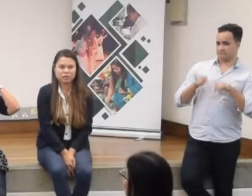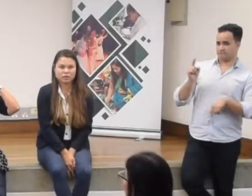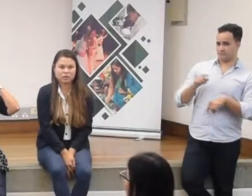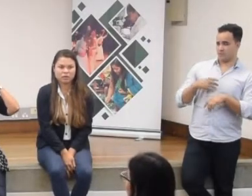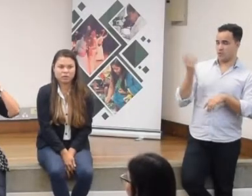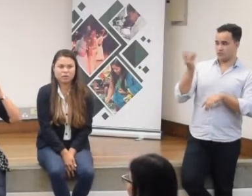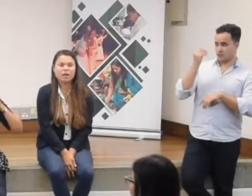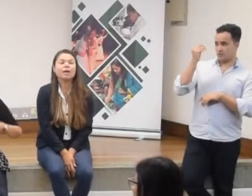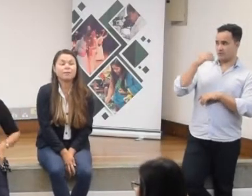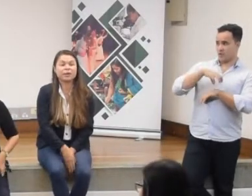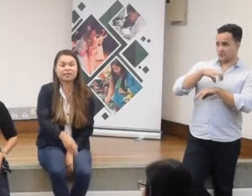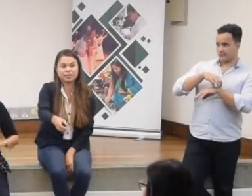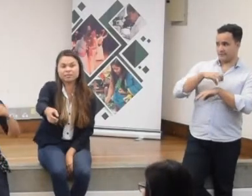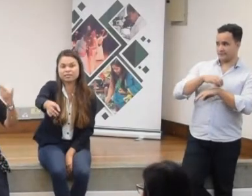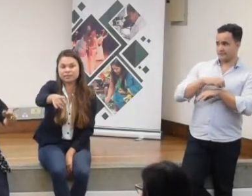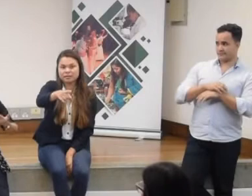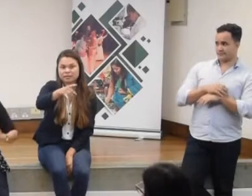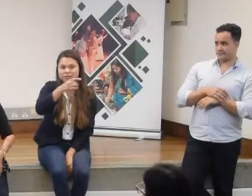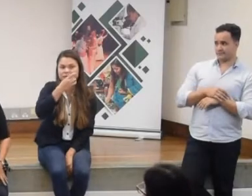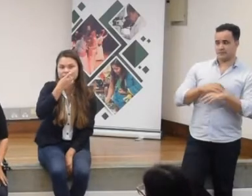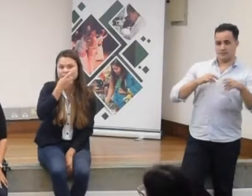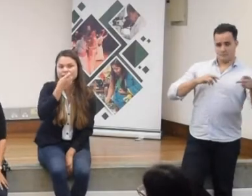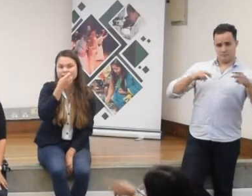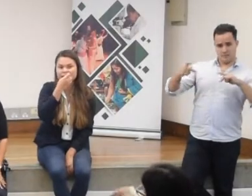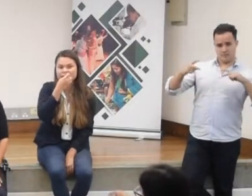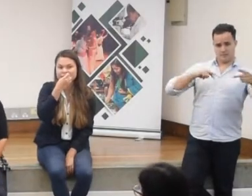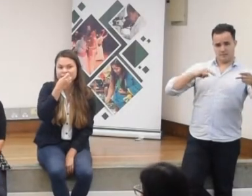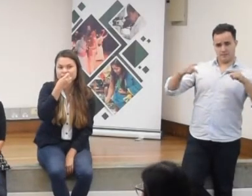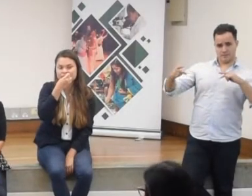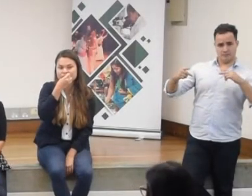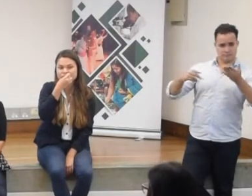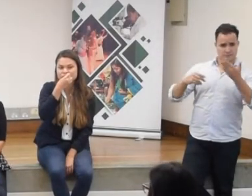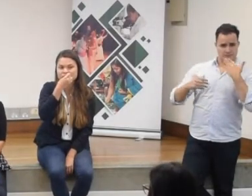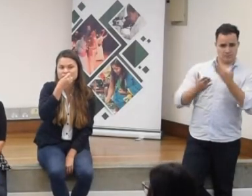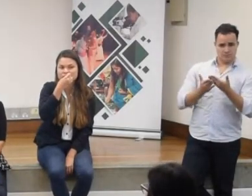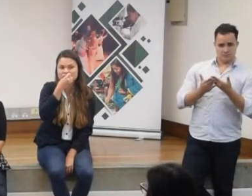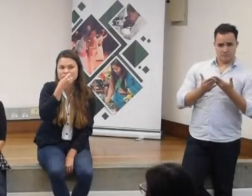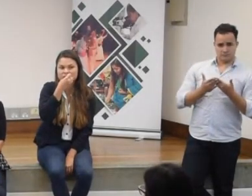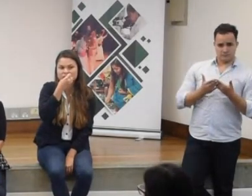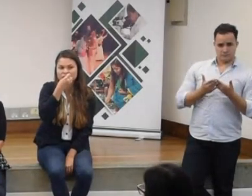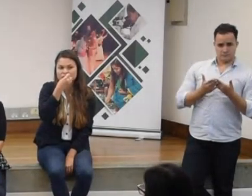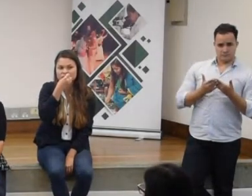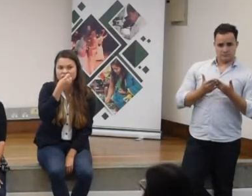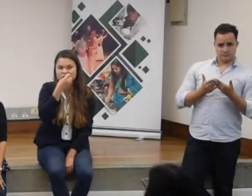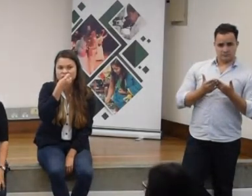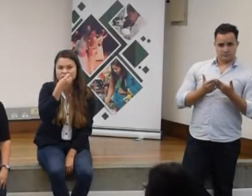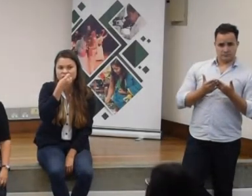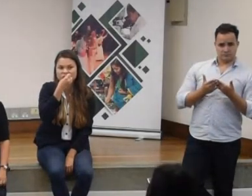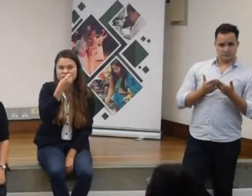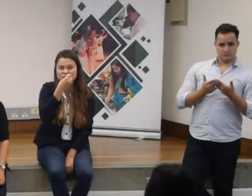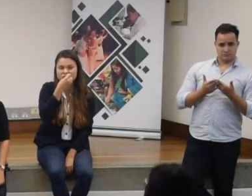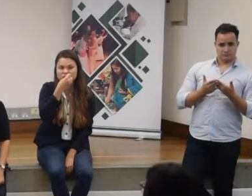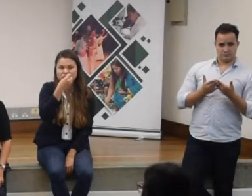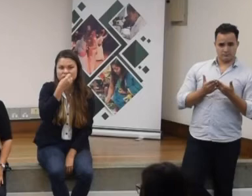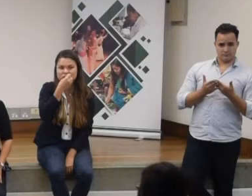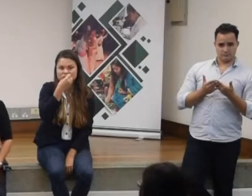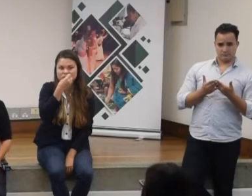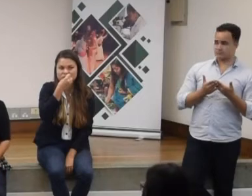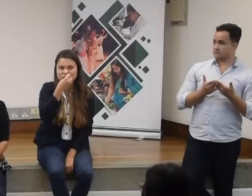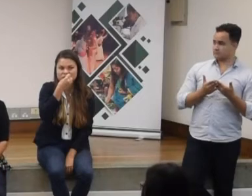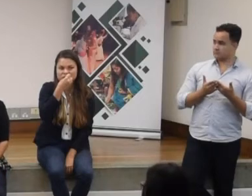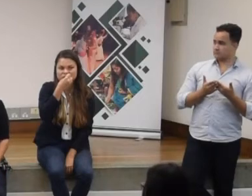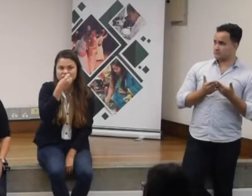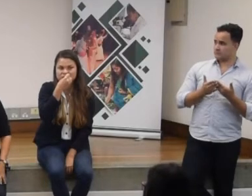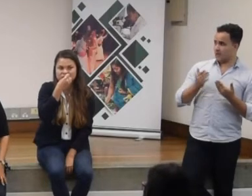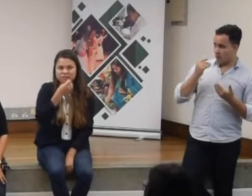Consejo de facultad. Pero tenemos intercalar. Empiece dentro de 20. Dentro de 8. La propuesta es